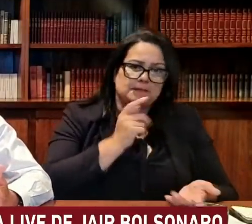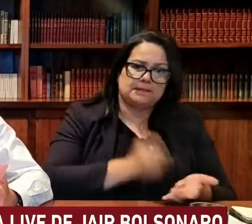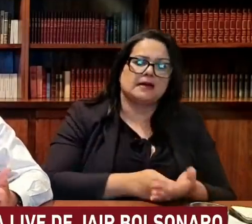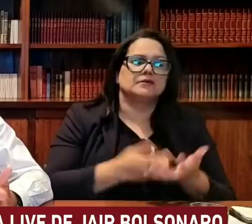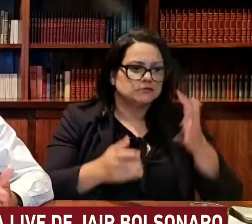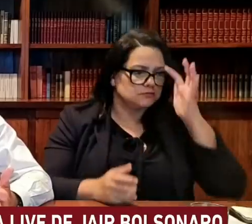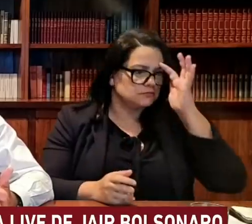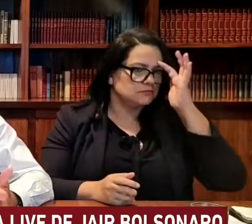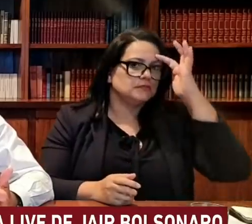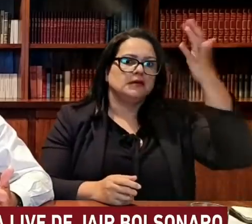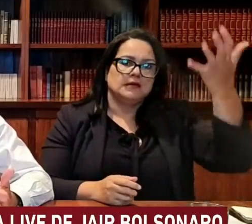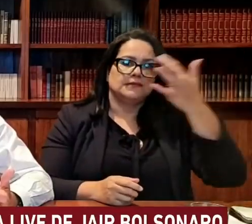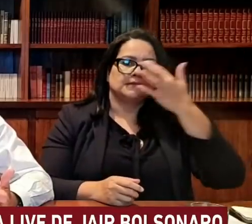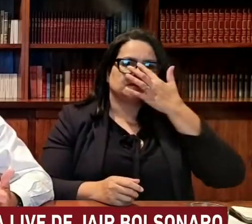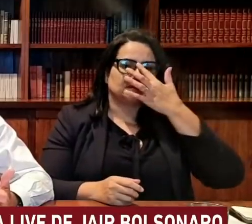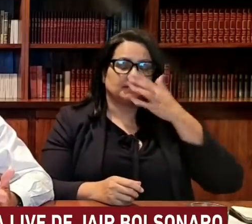então fazer